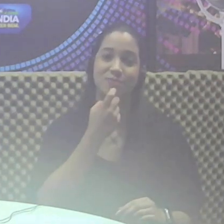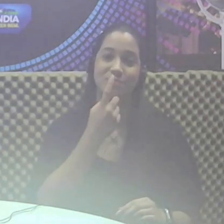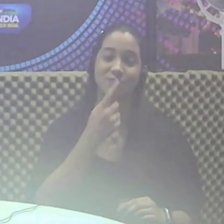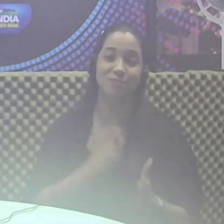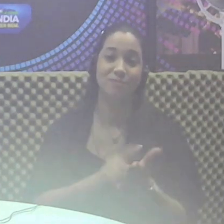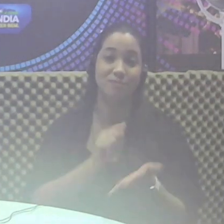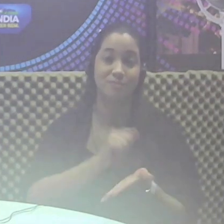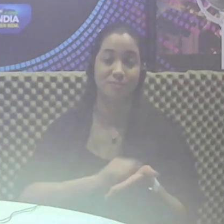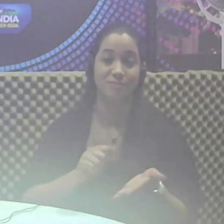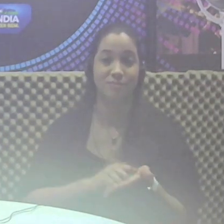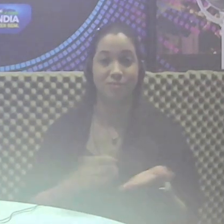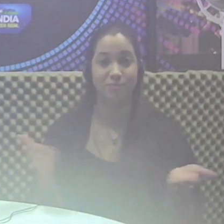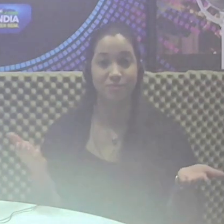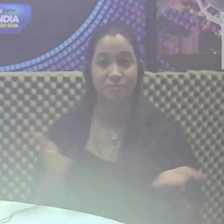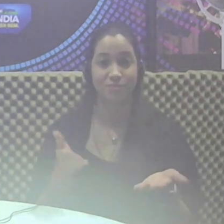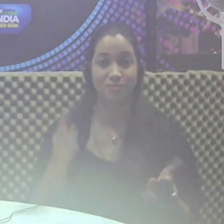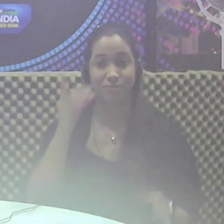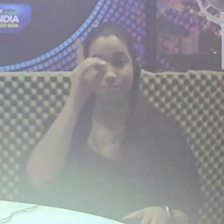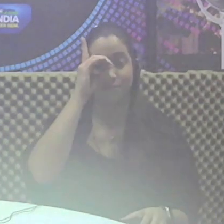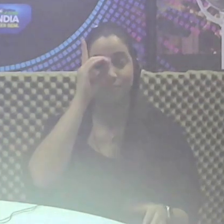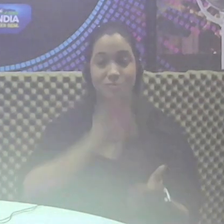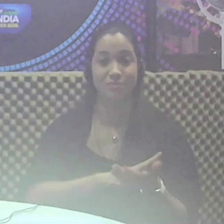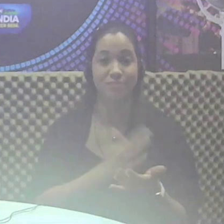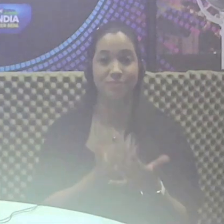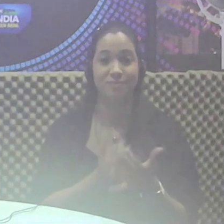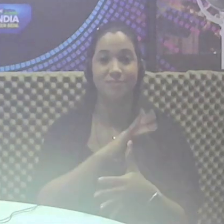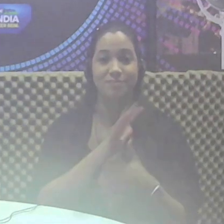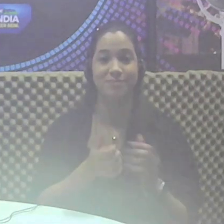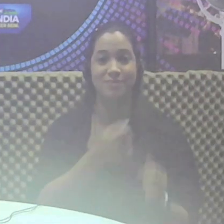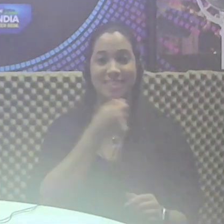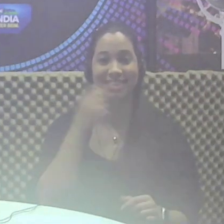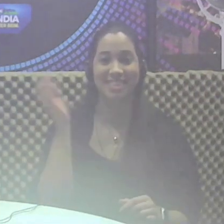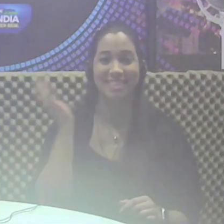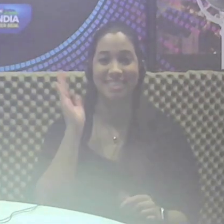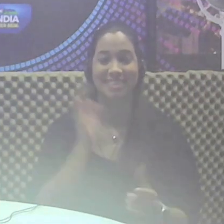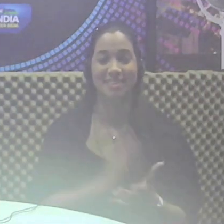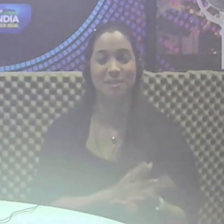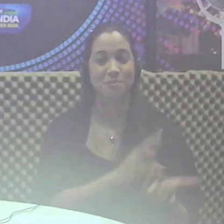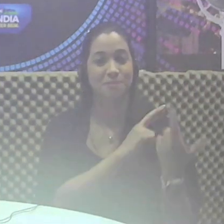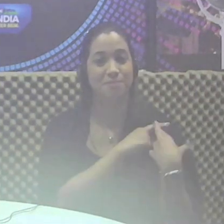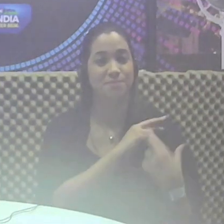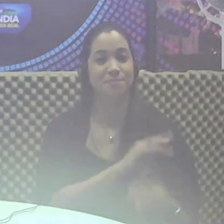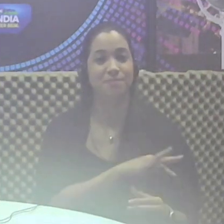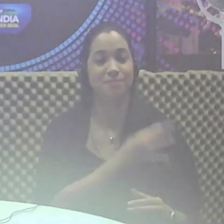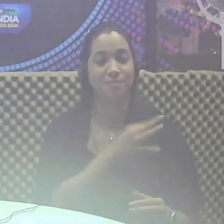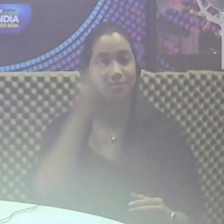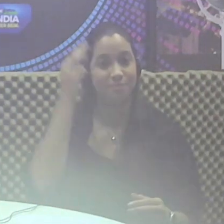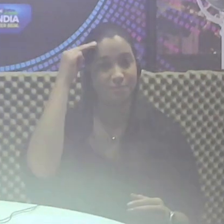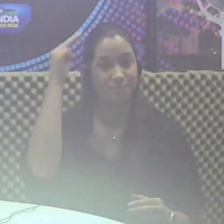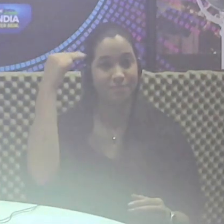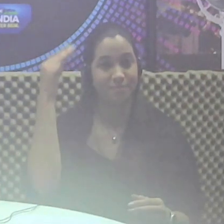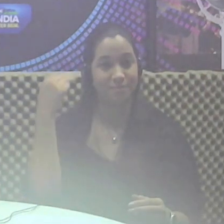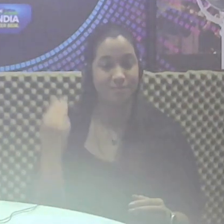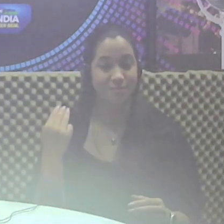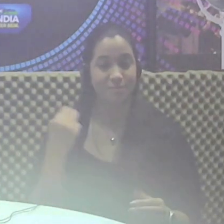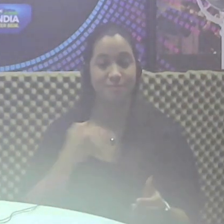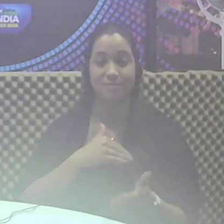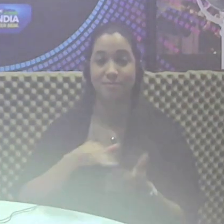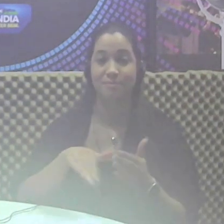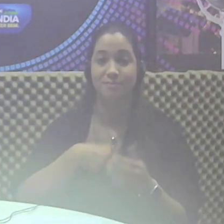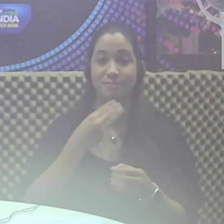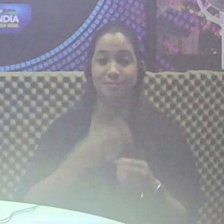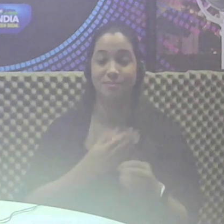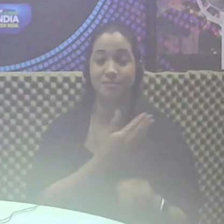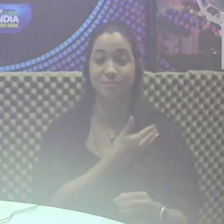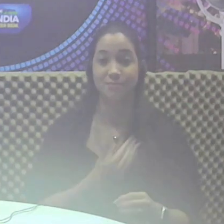Jornalista responsável pela edição, Daniela Aires. Tradução em Libras, Amanda Valentim. Responsável técnico, Matheus Queiroz.